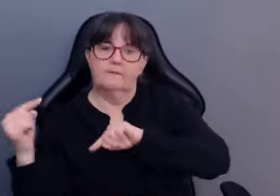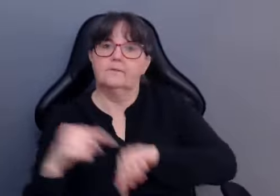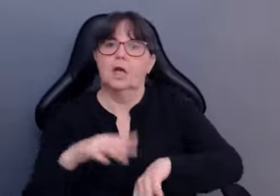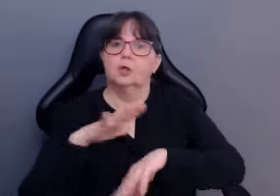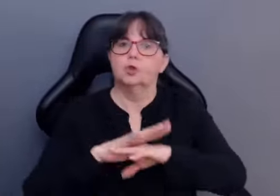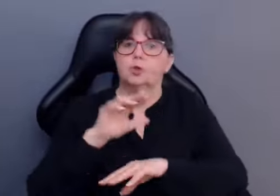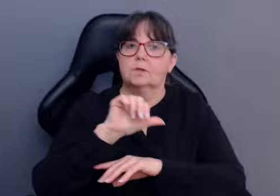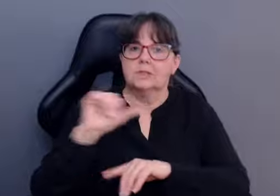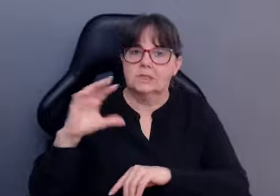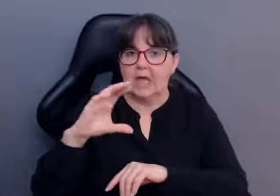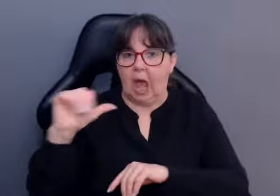leurs fonctions.